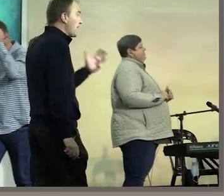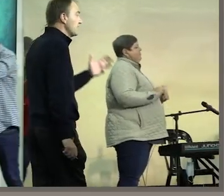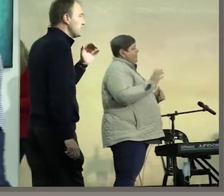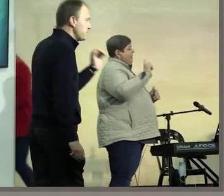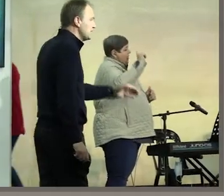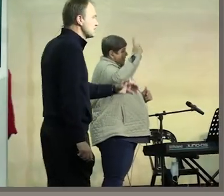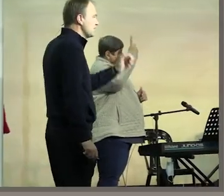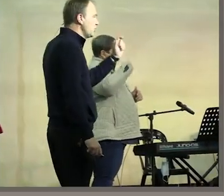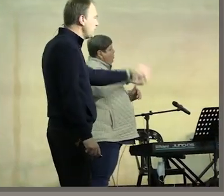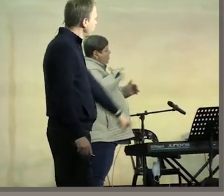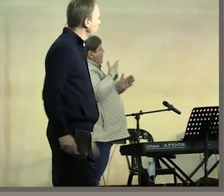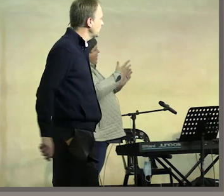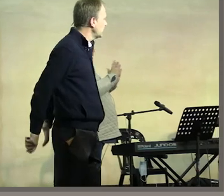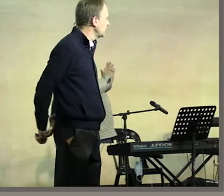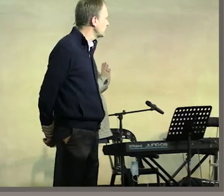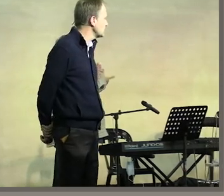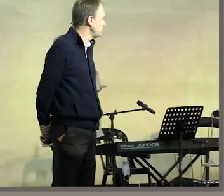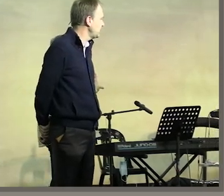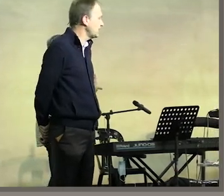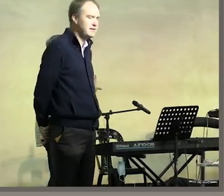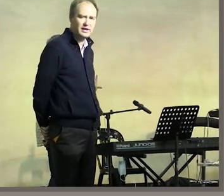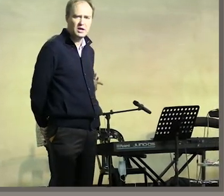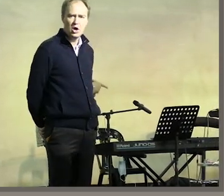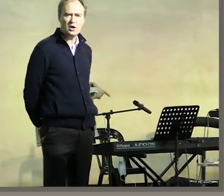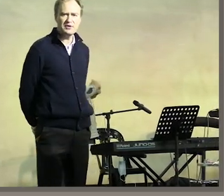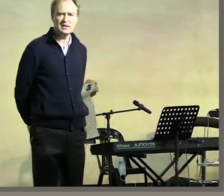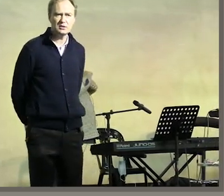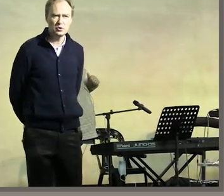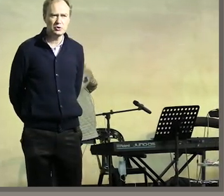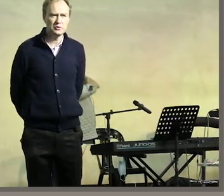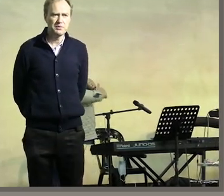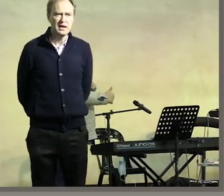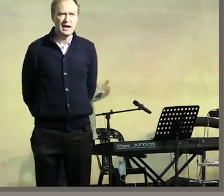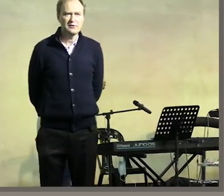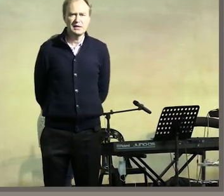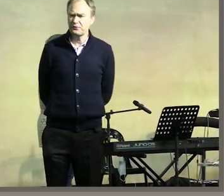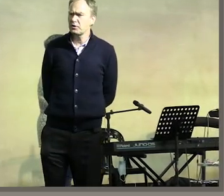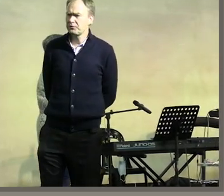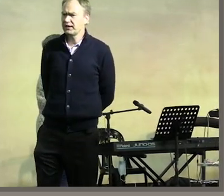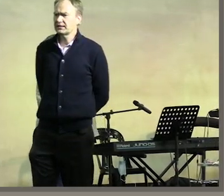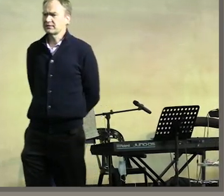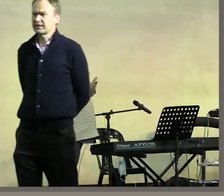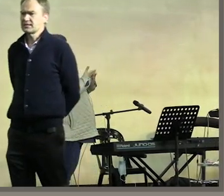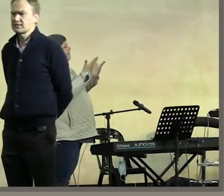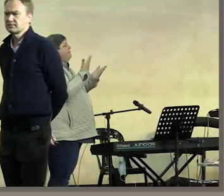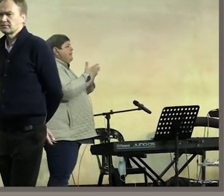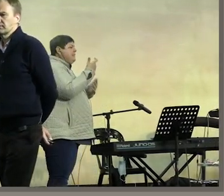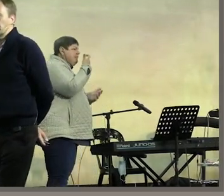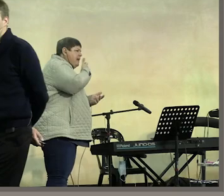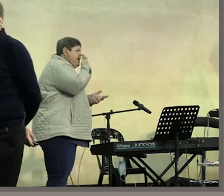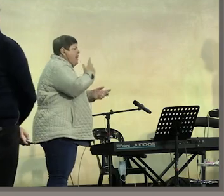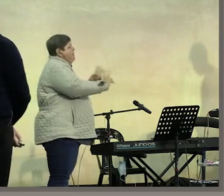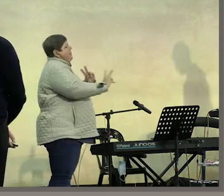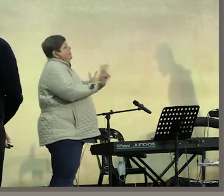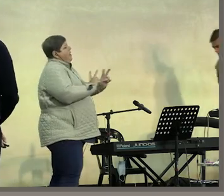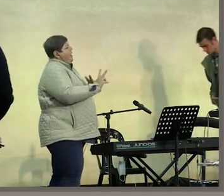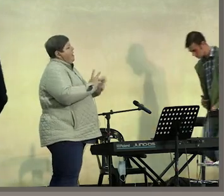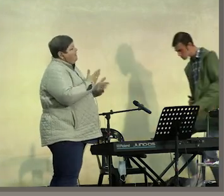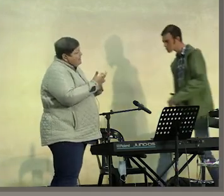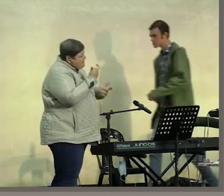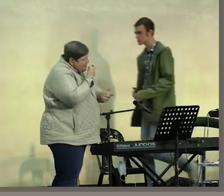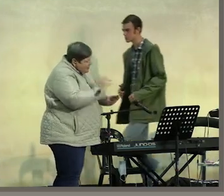dalk werklik 'n plan sal gee om hierdie volgende generasie vir die Here te wen. Okay, wat kan ek nog doen? Ek wil julle vra om vriendelik te wees. Wees vriendelik met die